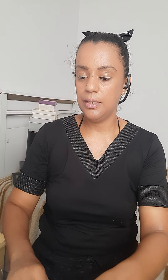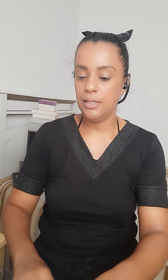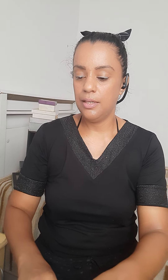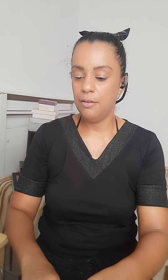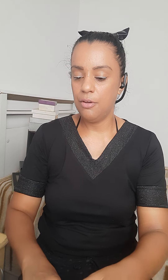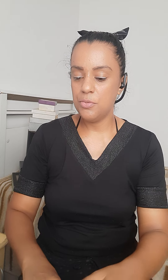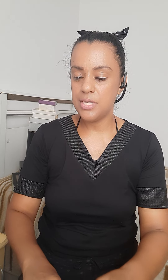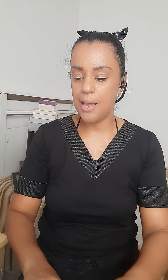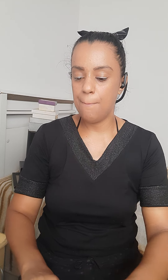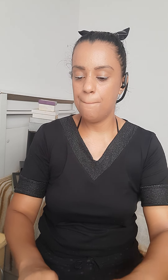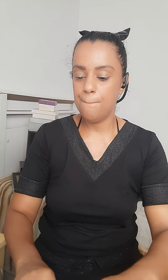Vamos lá.